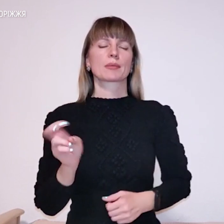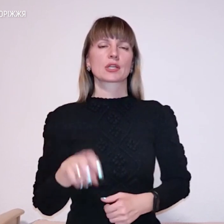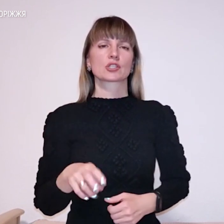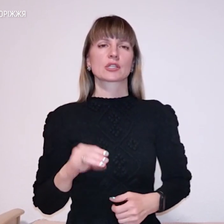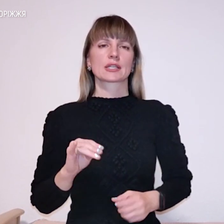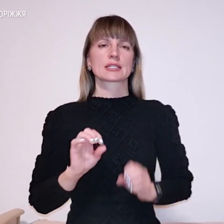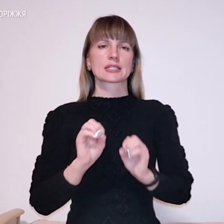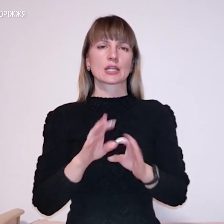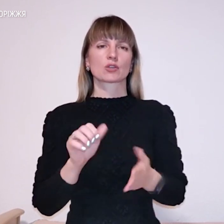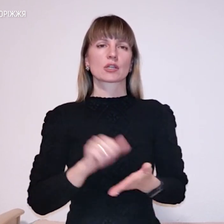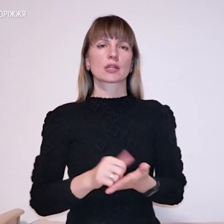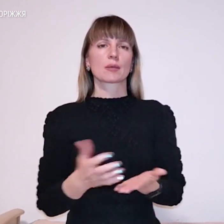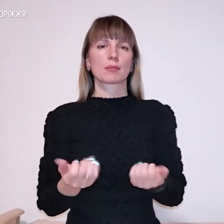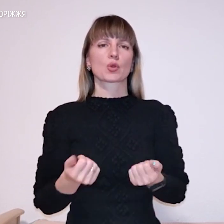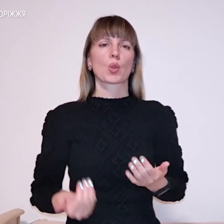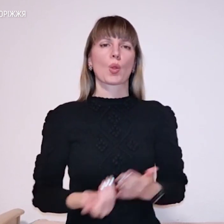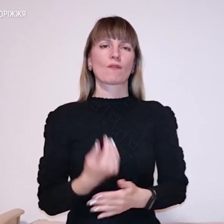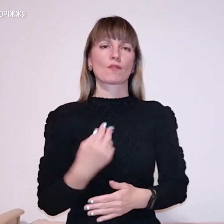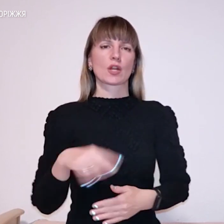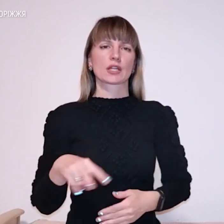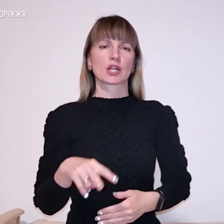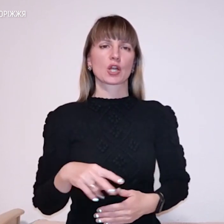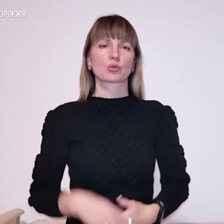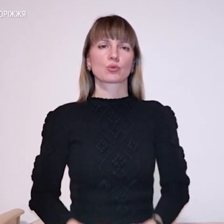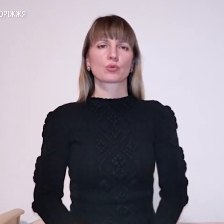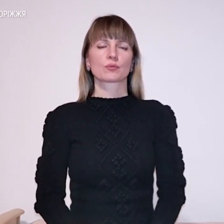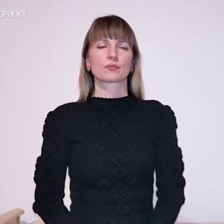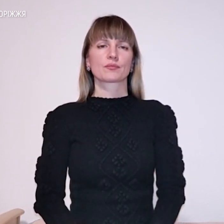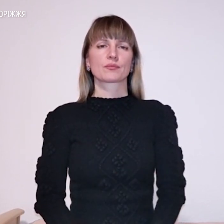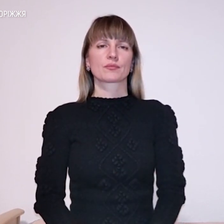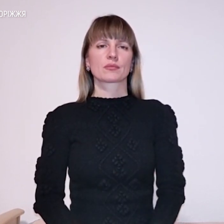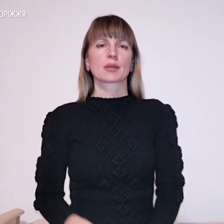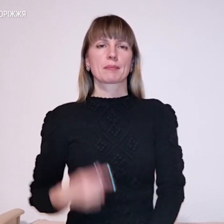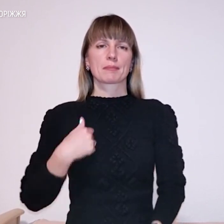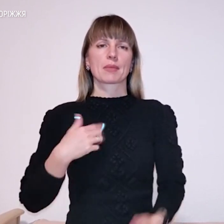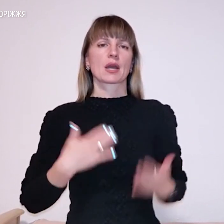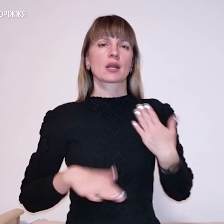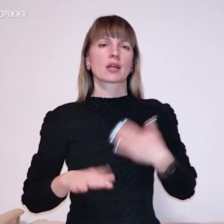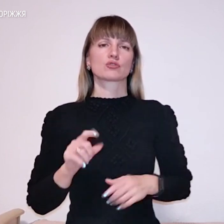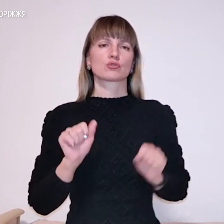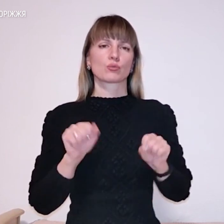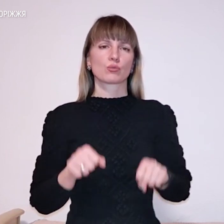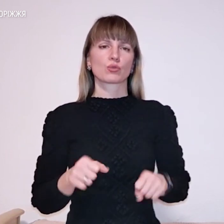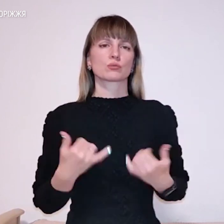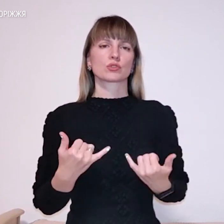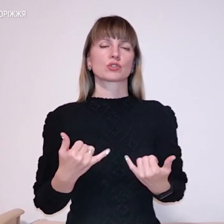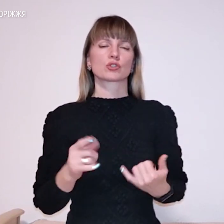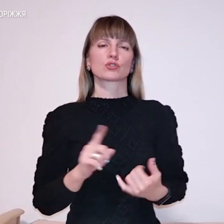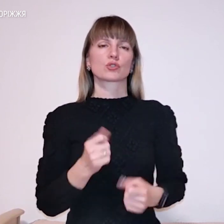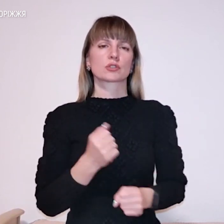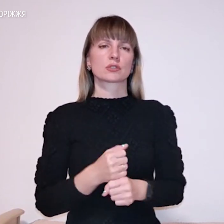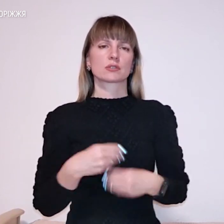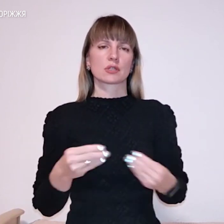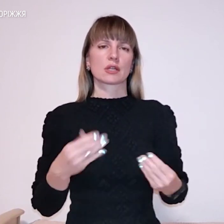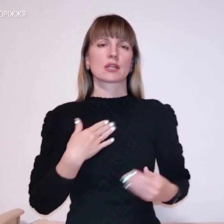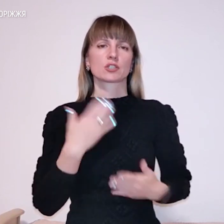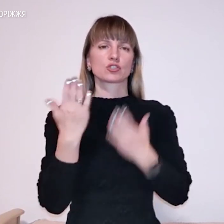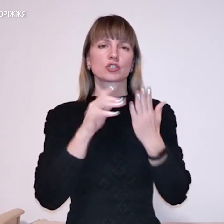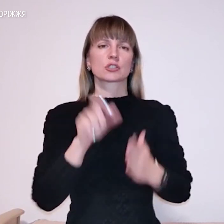здають книги, беруть нову літературу. Ми раді, що щось вже можемо робити для наших читачів. З